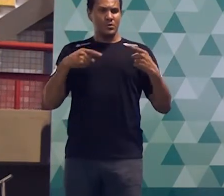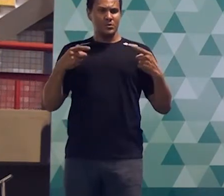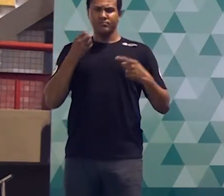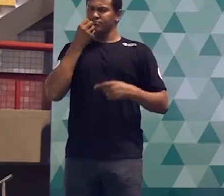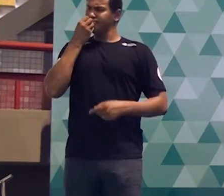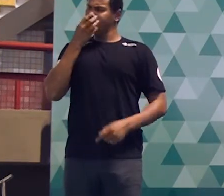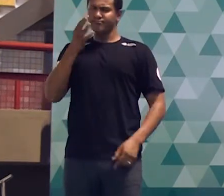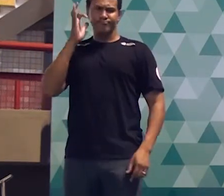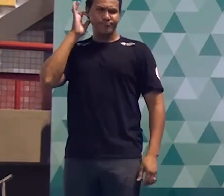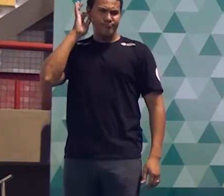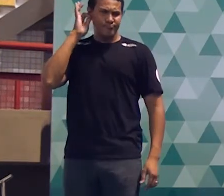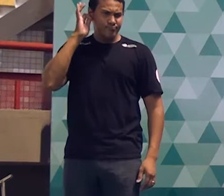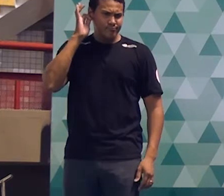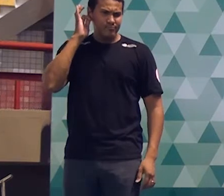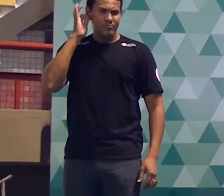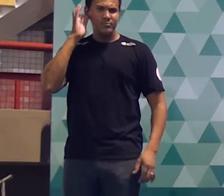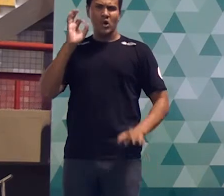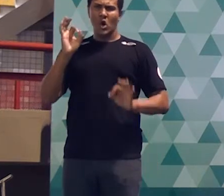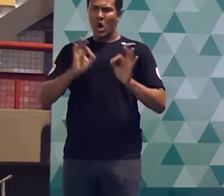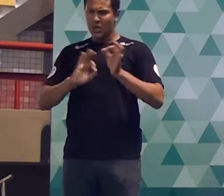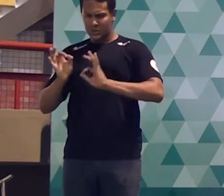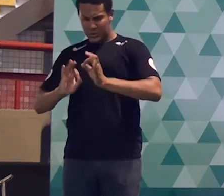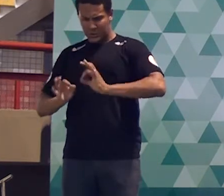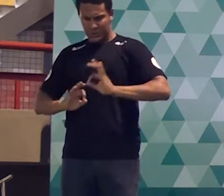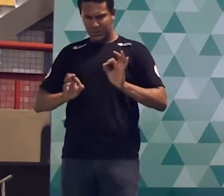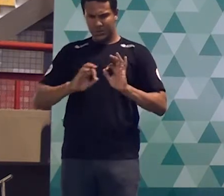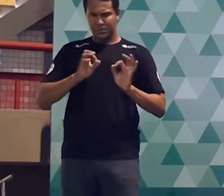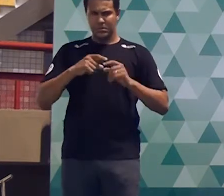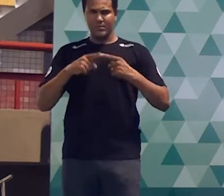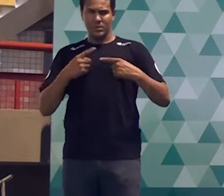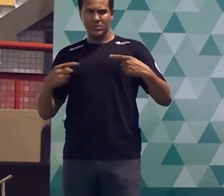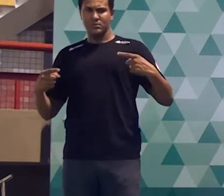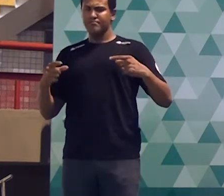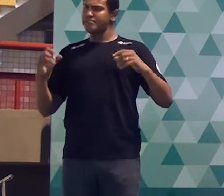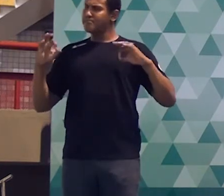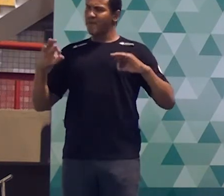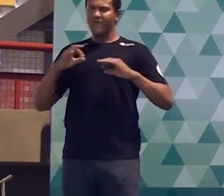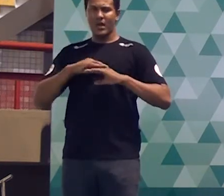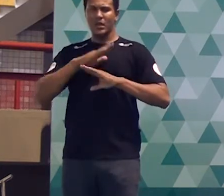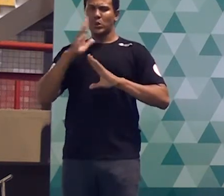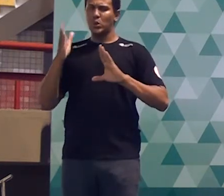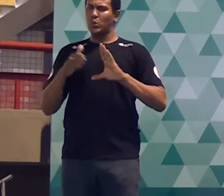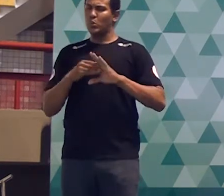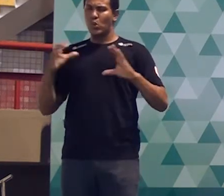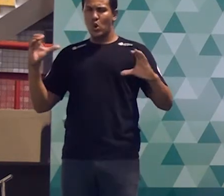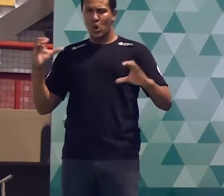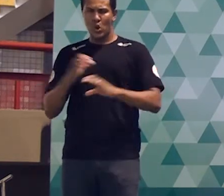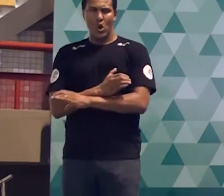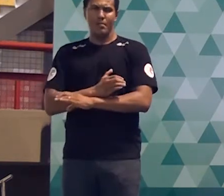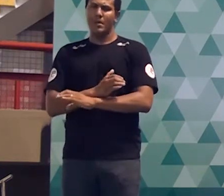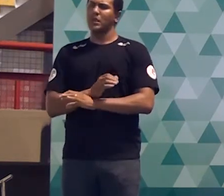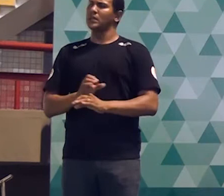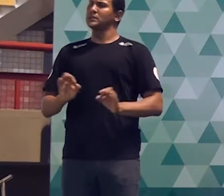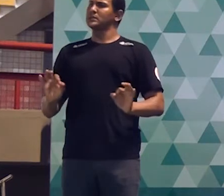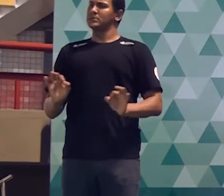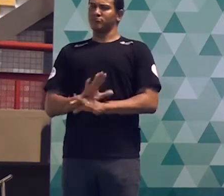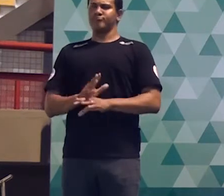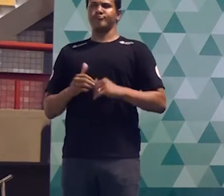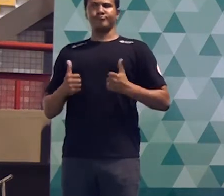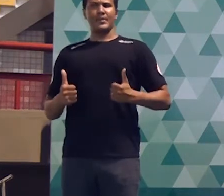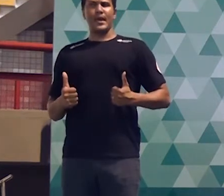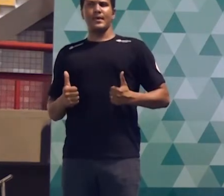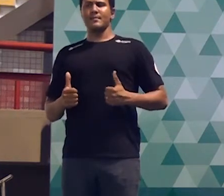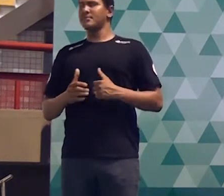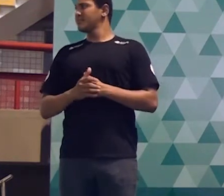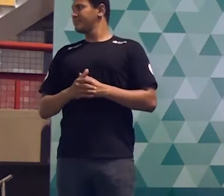bom, está muito bem feito, está completo. Se vocês lerem as poucas páginas que